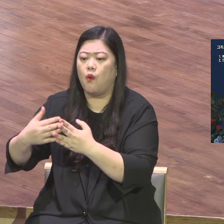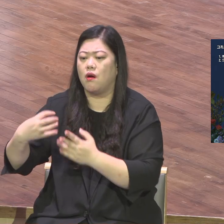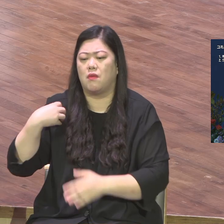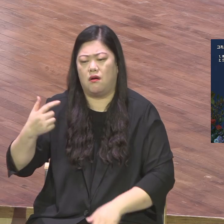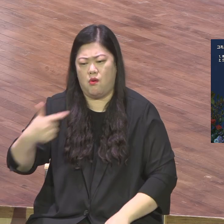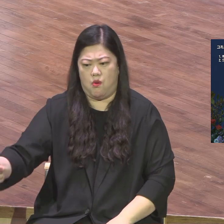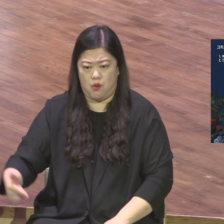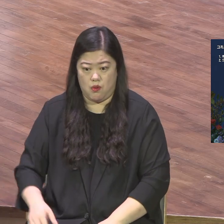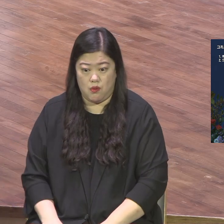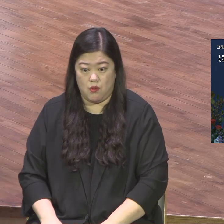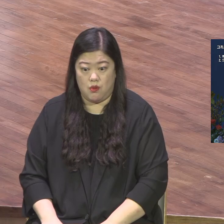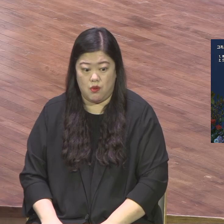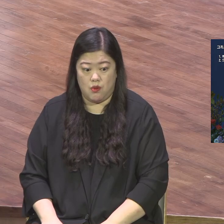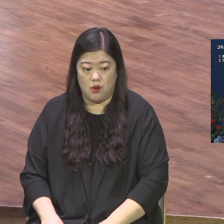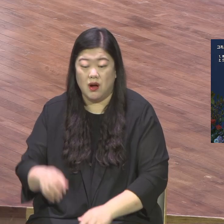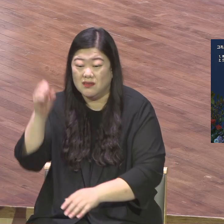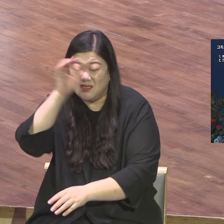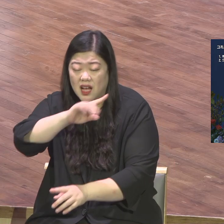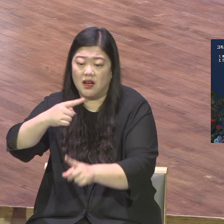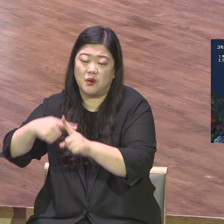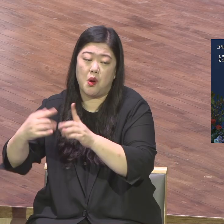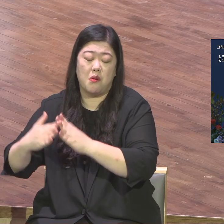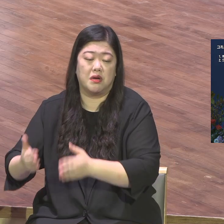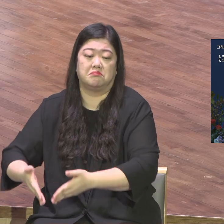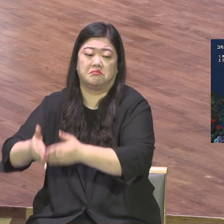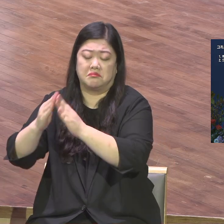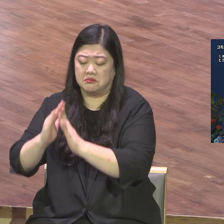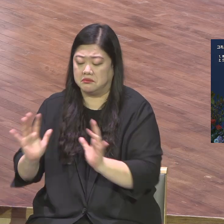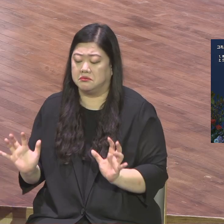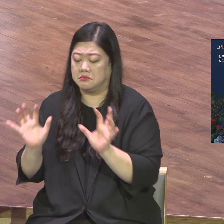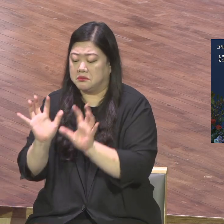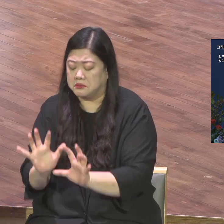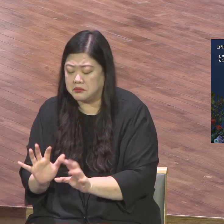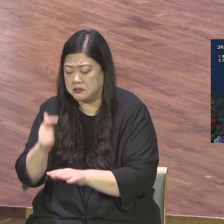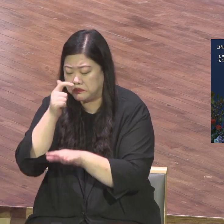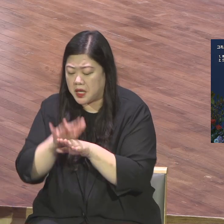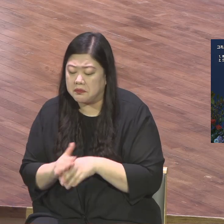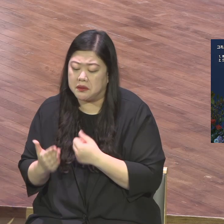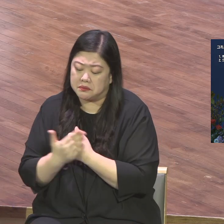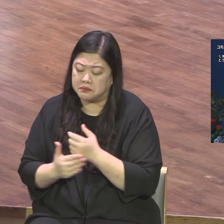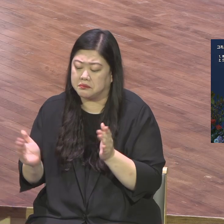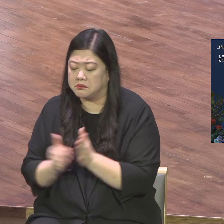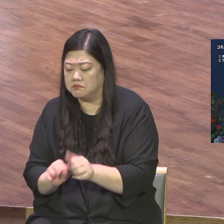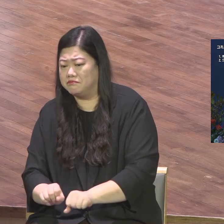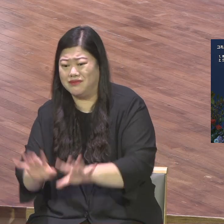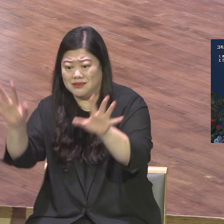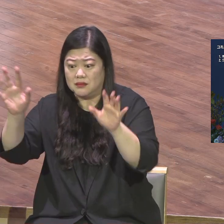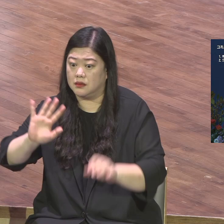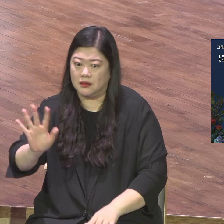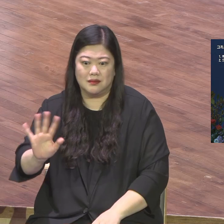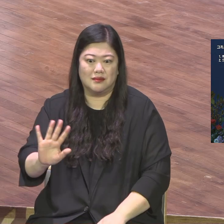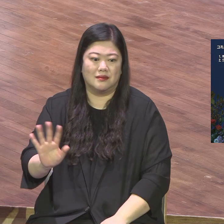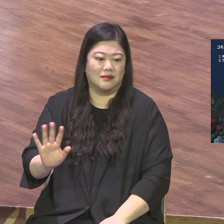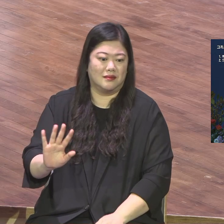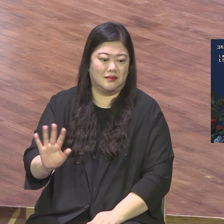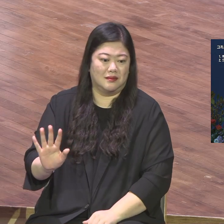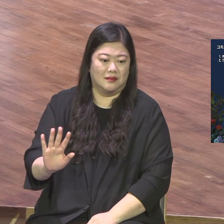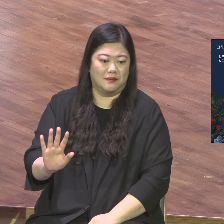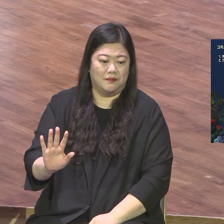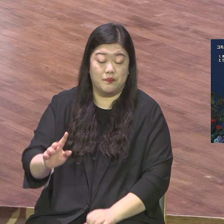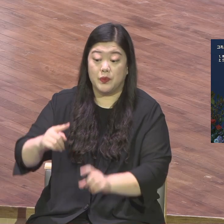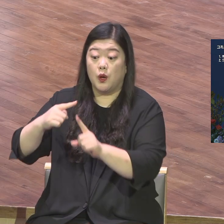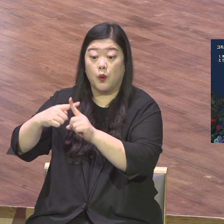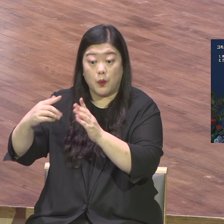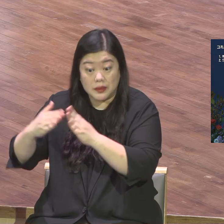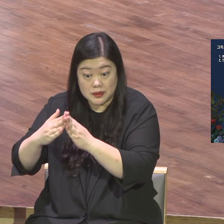교회를 세웠다. 하나님의 인류 구원을 위해서 하나님이 교회를 세웠고 그걸 교회에 맡기고